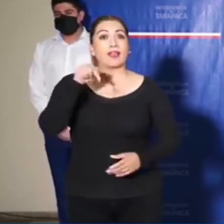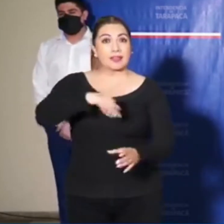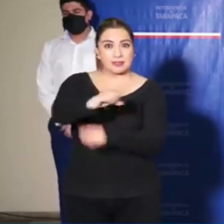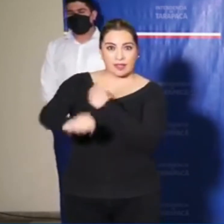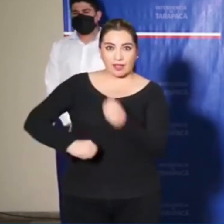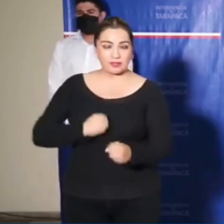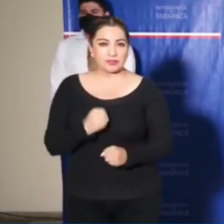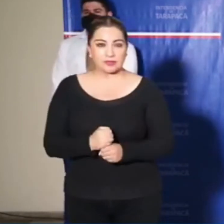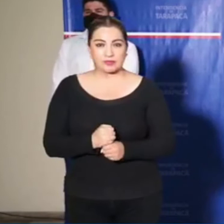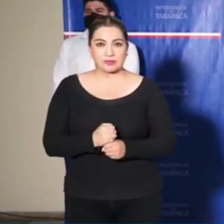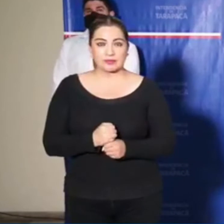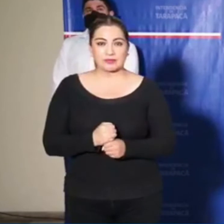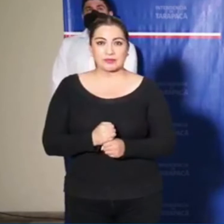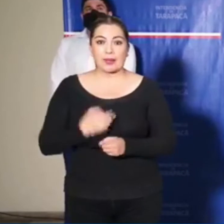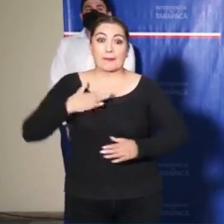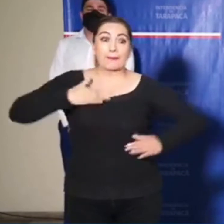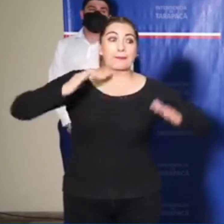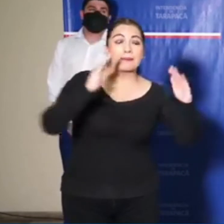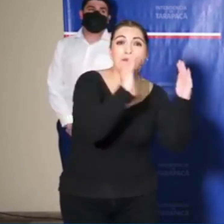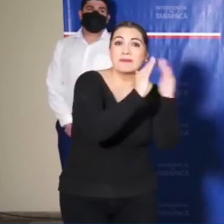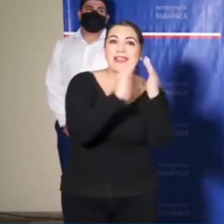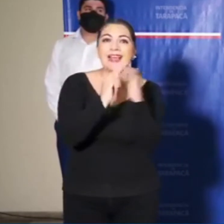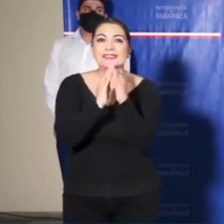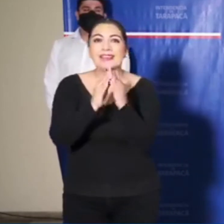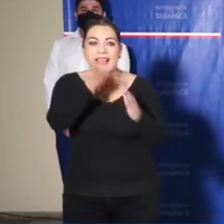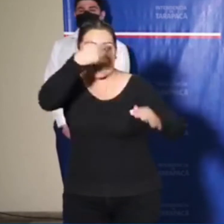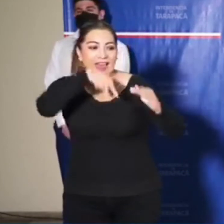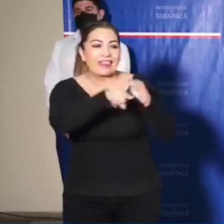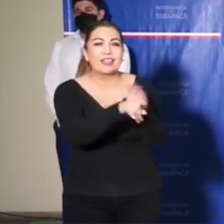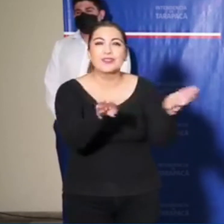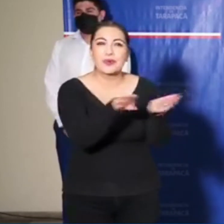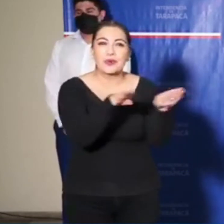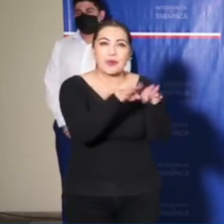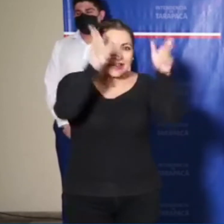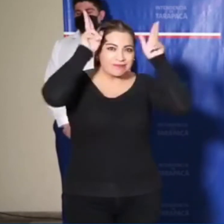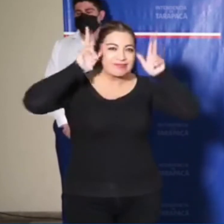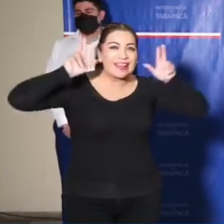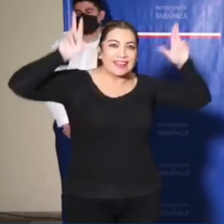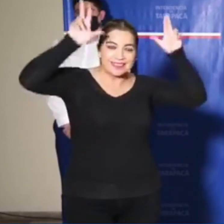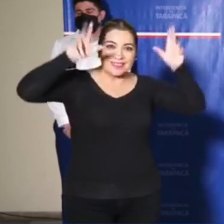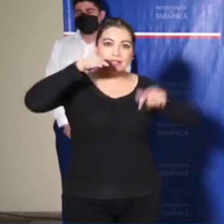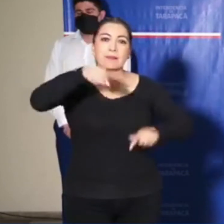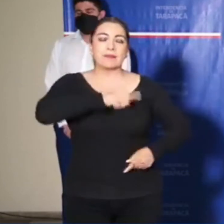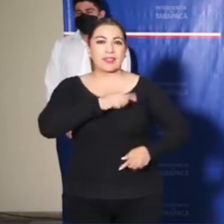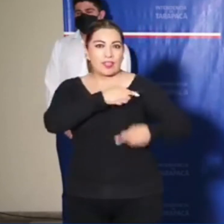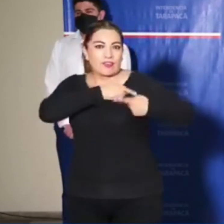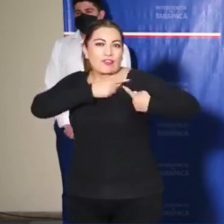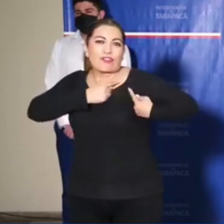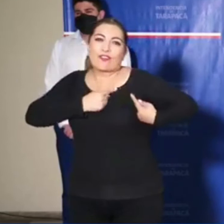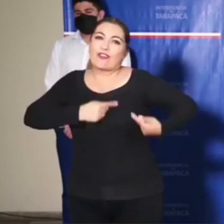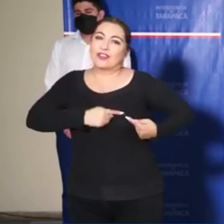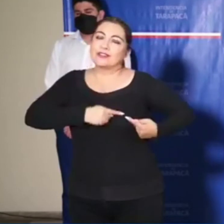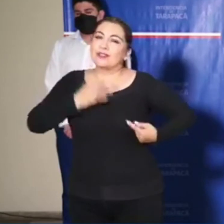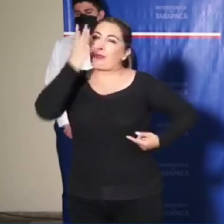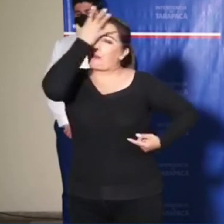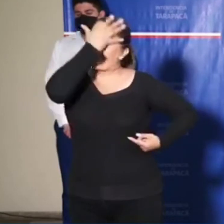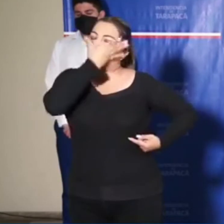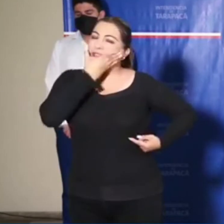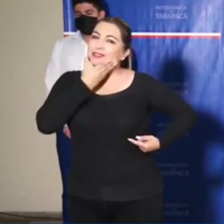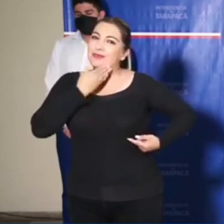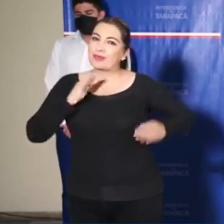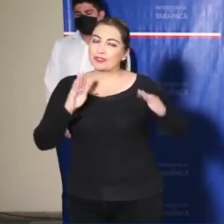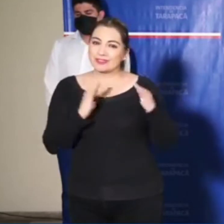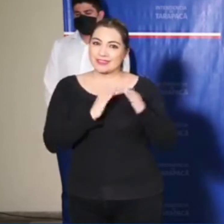año nuestras casas sean una Tirana, que nuestros corazones sean el más hermoso